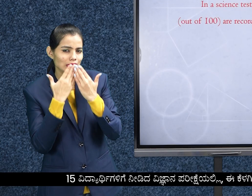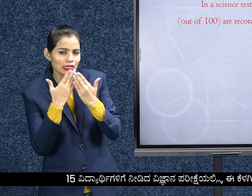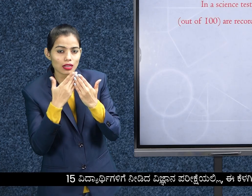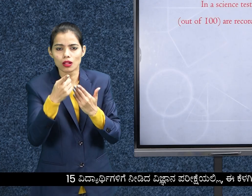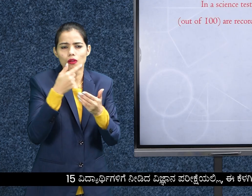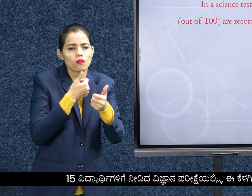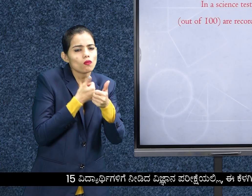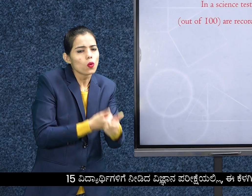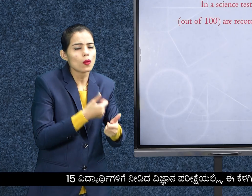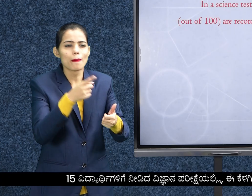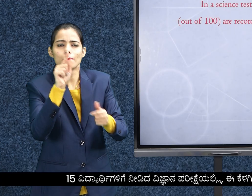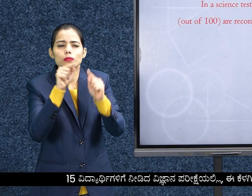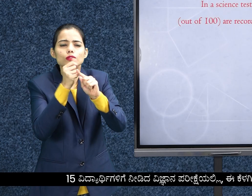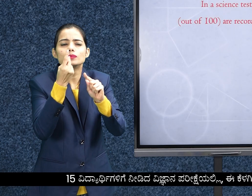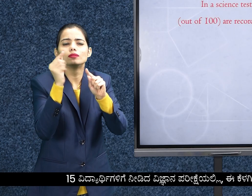ಅಂಕಗಳನ್ನ ದಾಖಲಿಸಲಾಗಿದೆ.